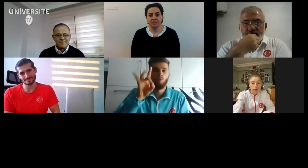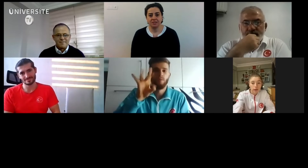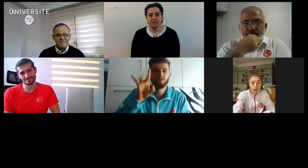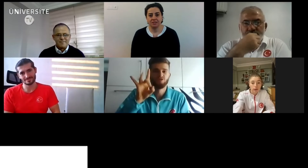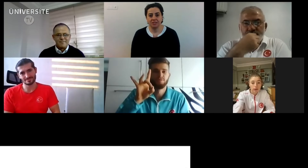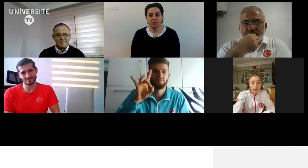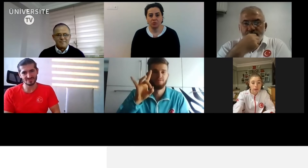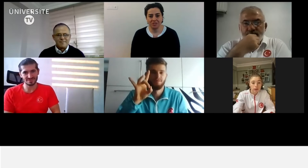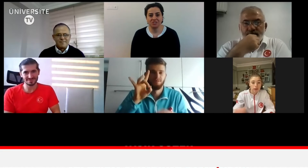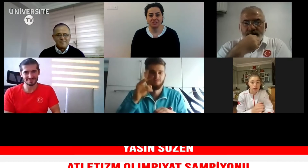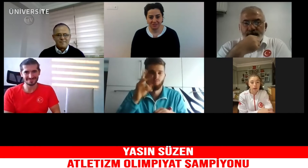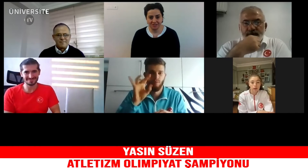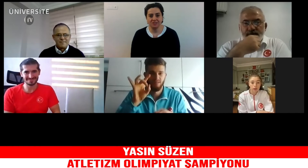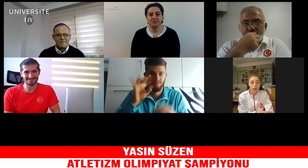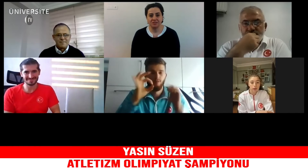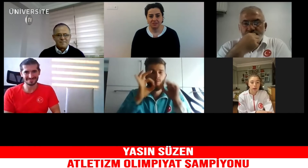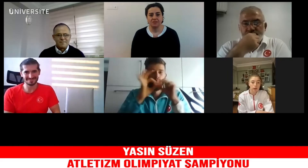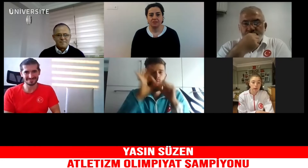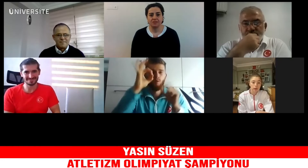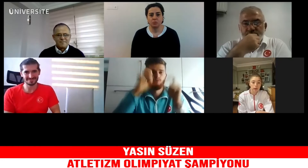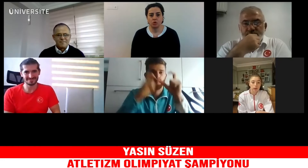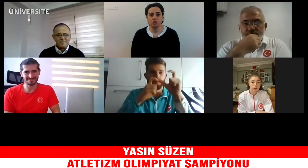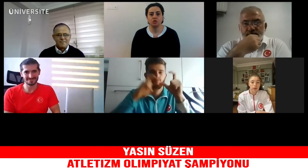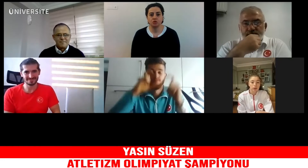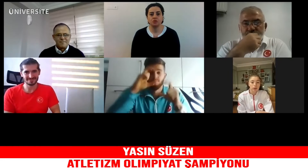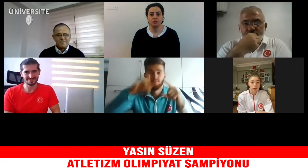Ben 2015 yılında